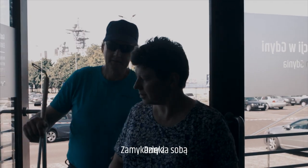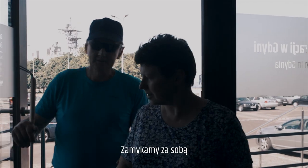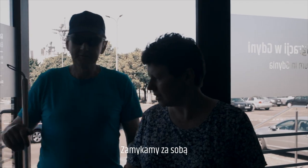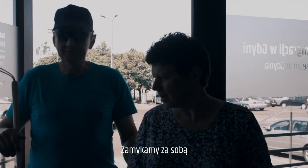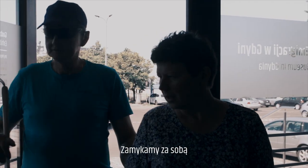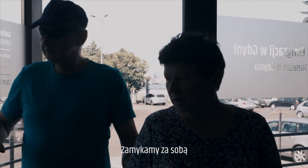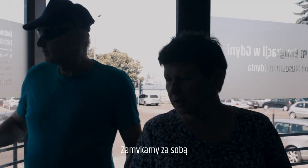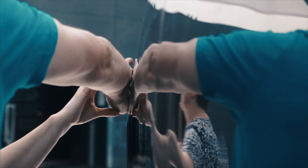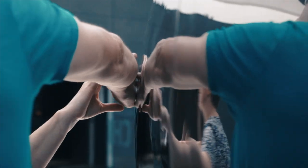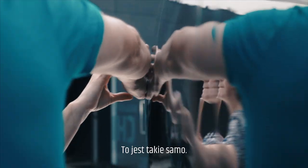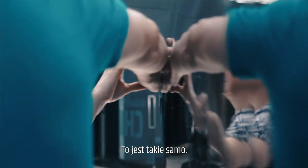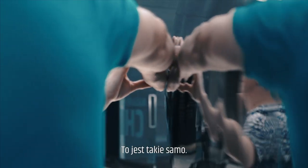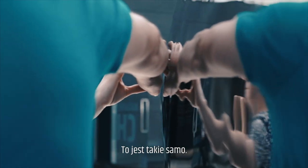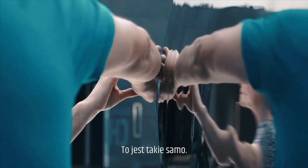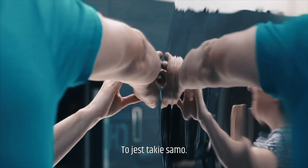sobą.